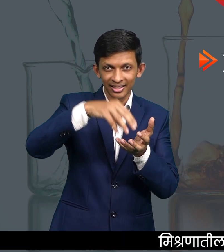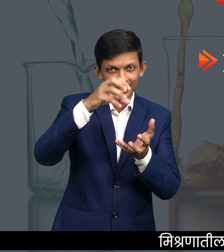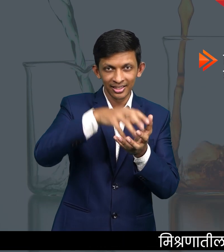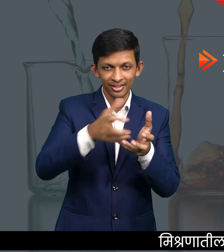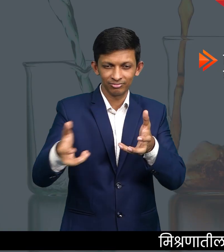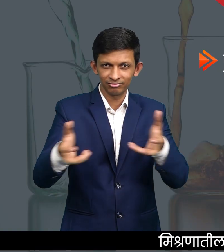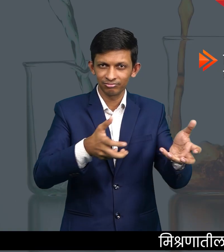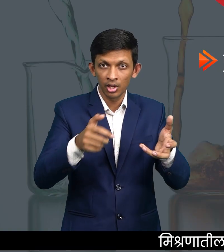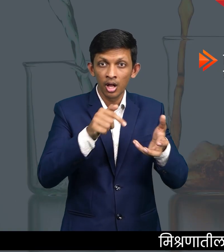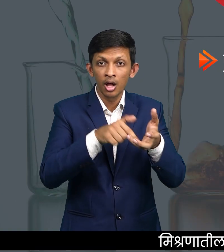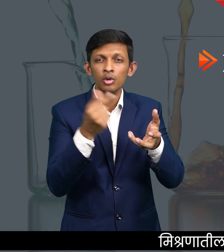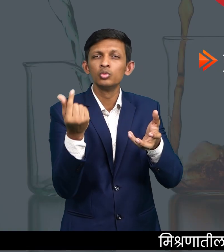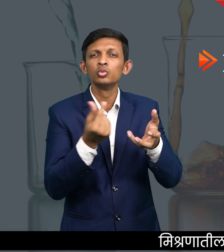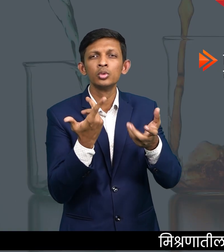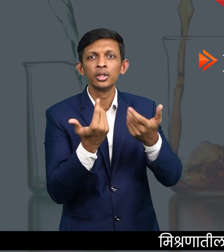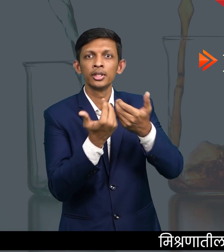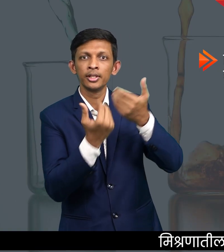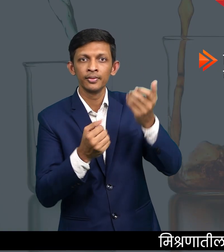मिश्रणातील मोठे आणि लहान